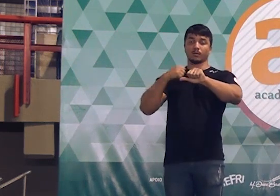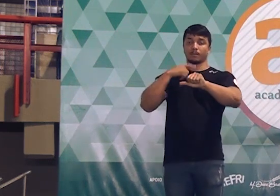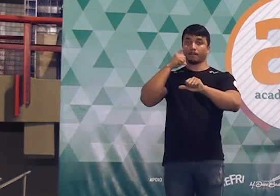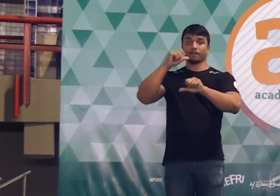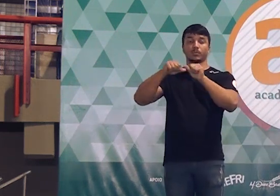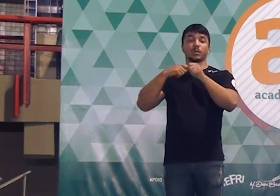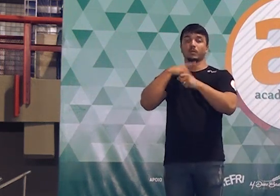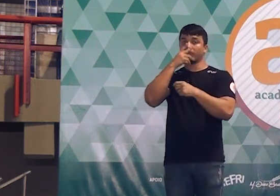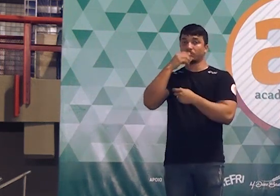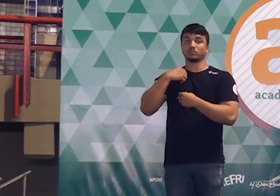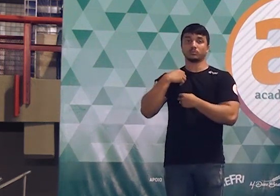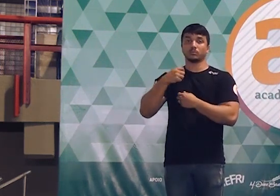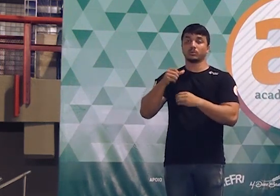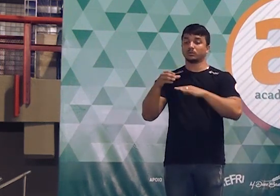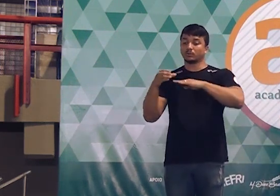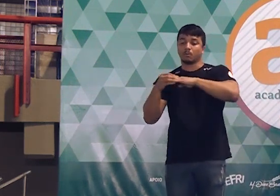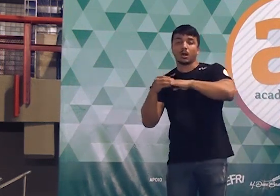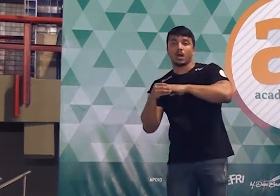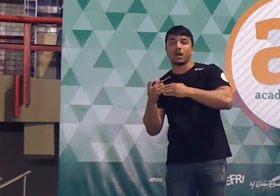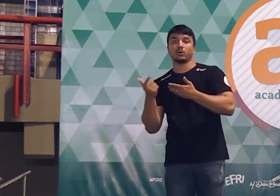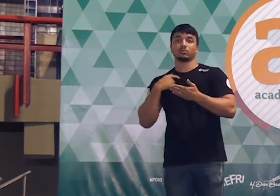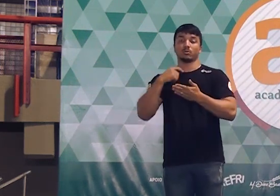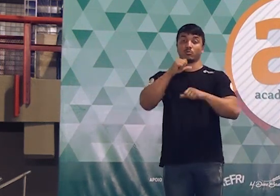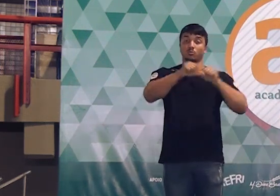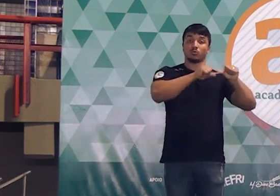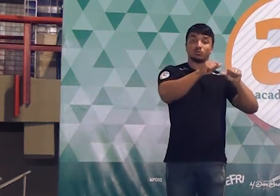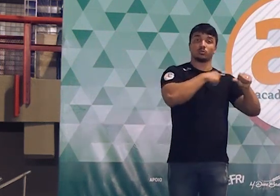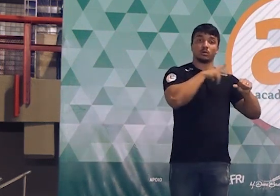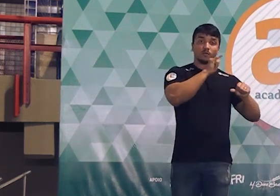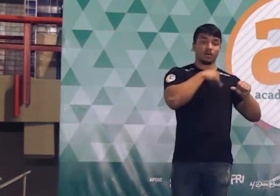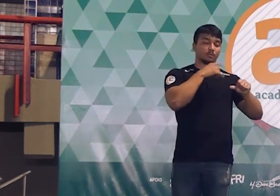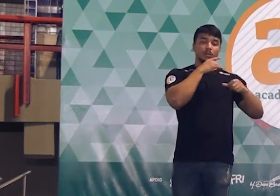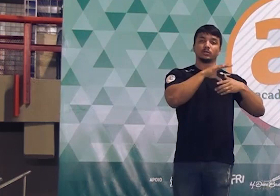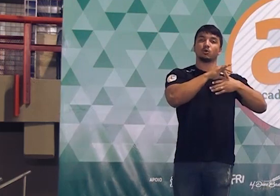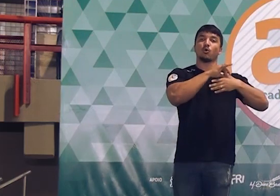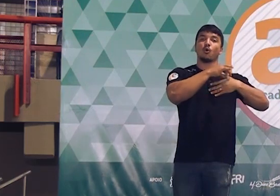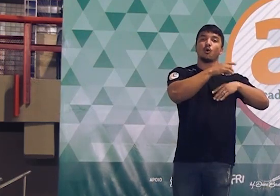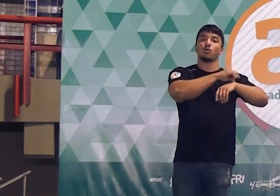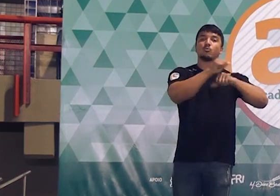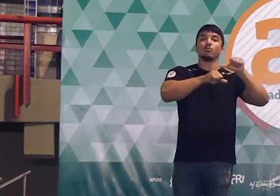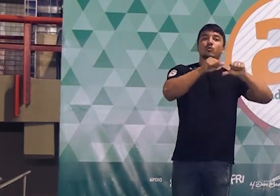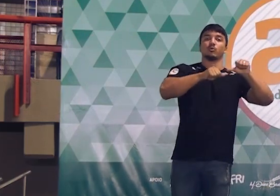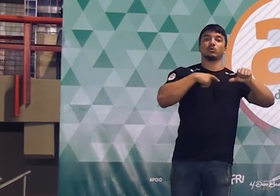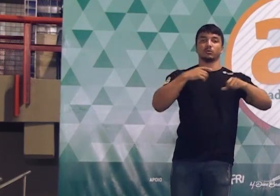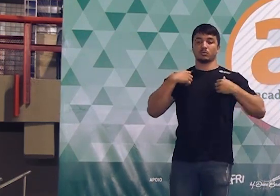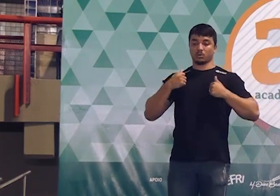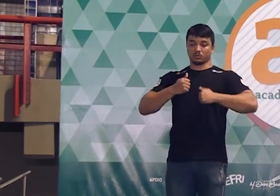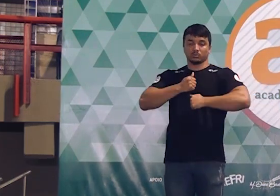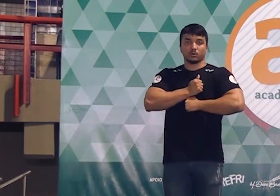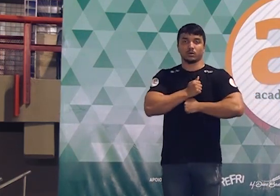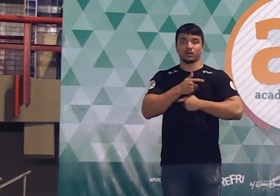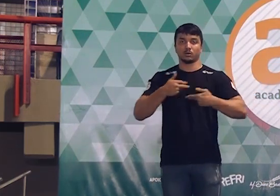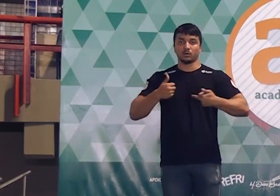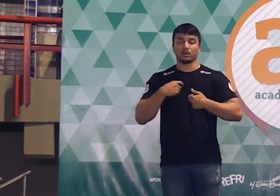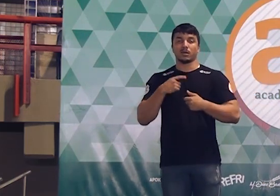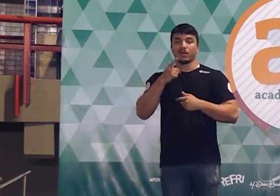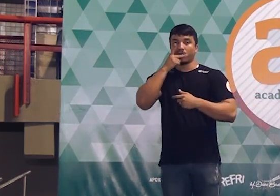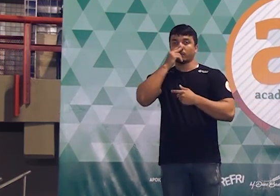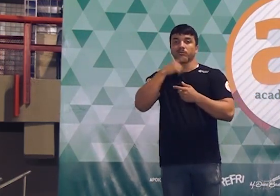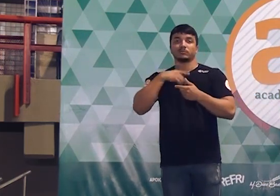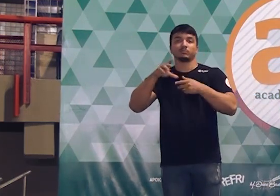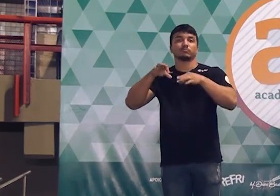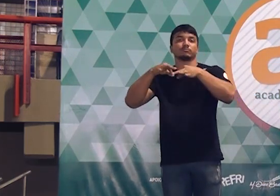na frente em quê? Num sapato. É o cara que vai transformar o couro lá na frente em quê? Em uma jaqueta. É o cara que